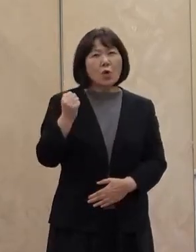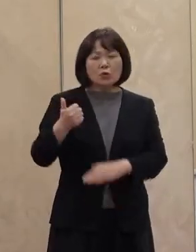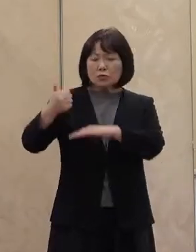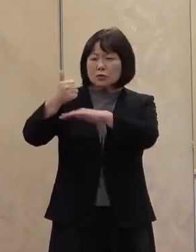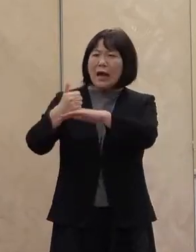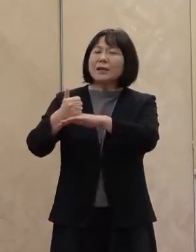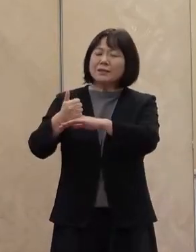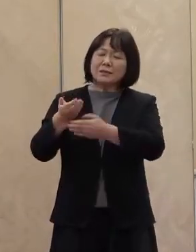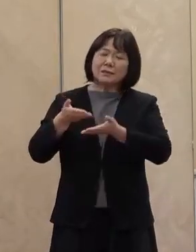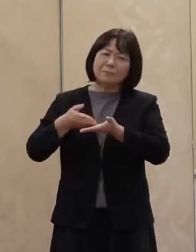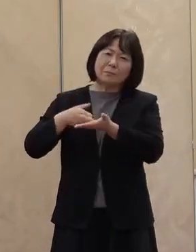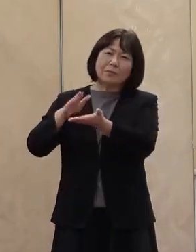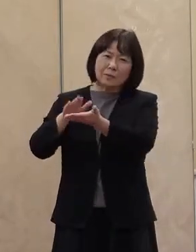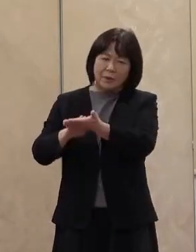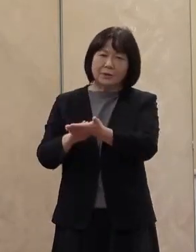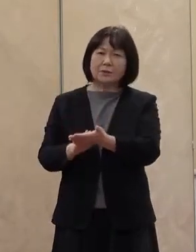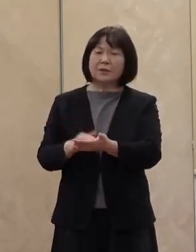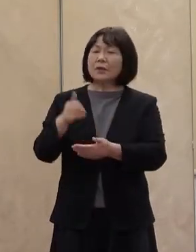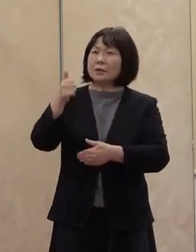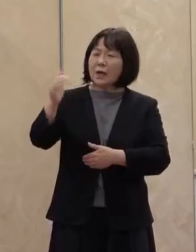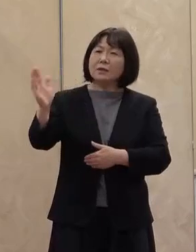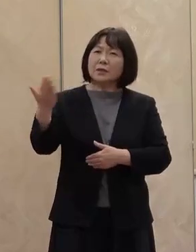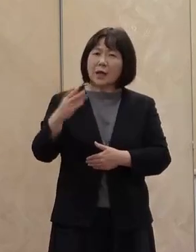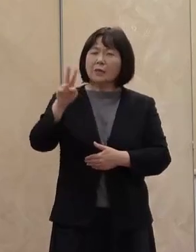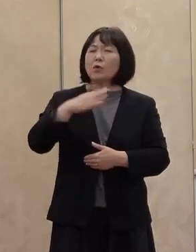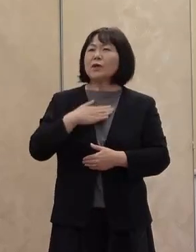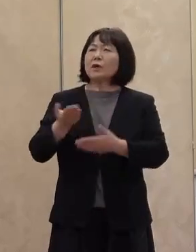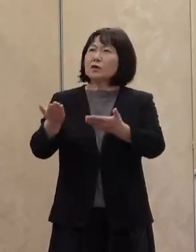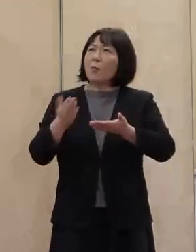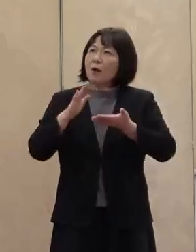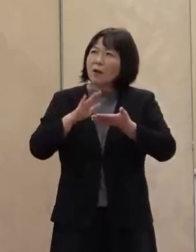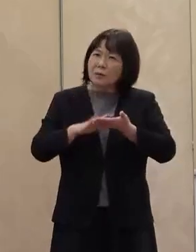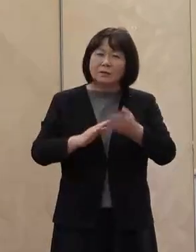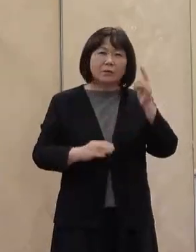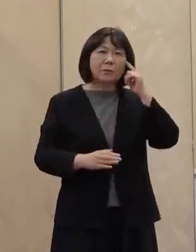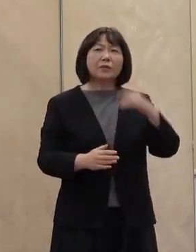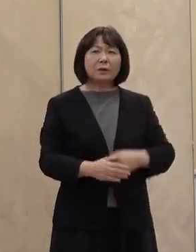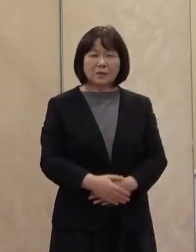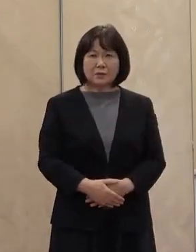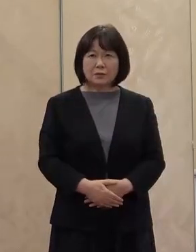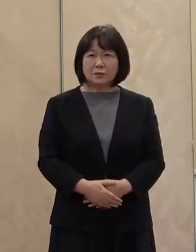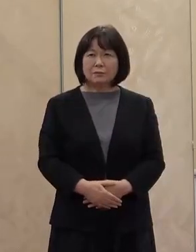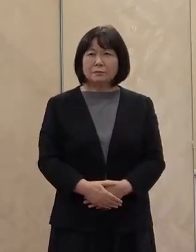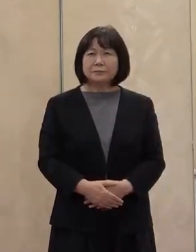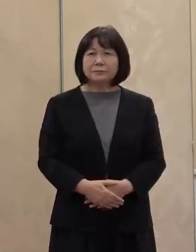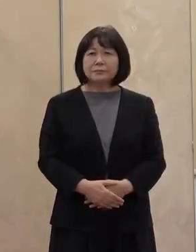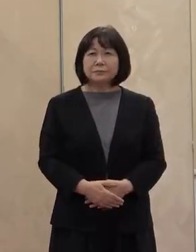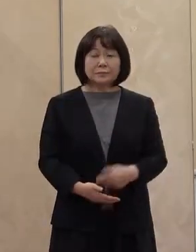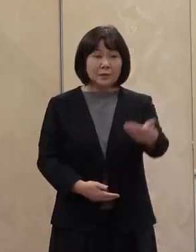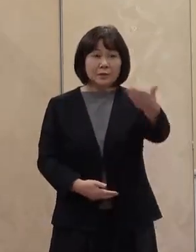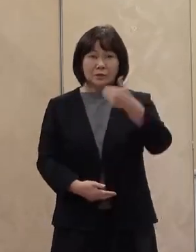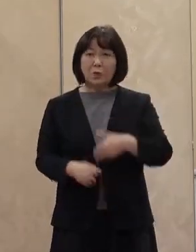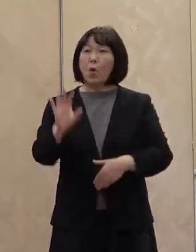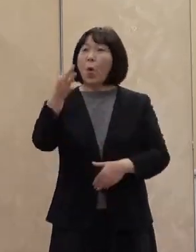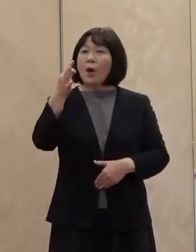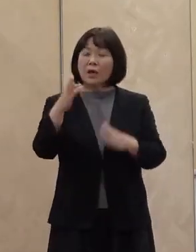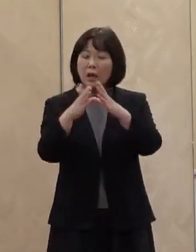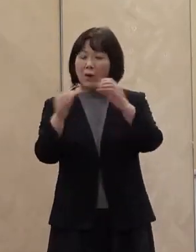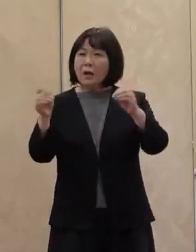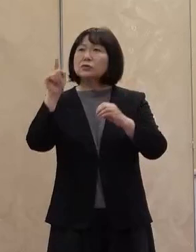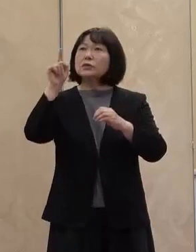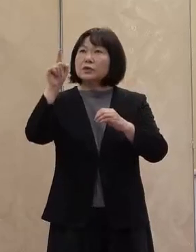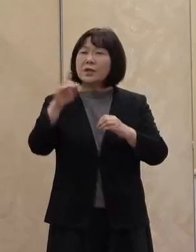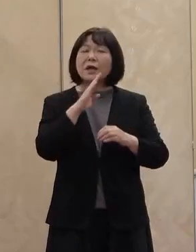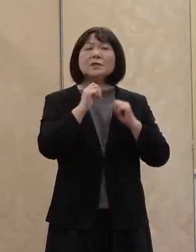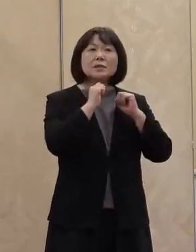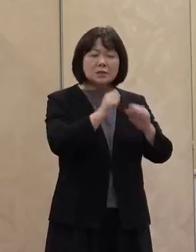げて、大臣からも理解を得ていると思ってます。 金は国で、まあ、実施主体は都